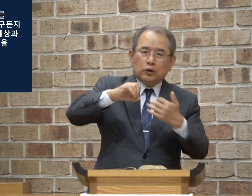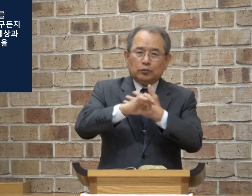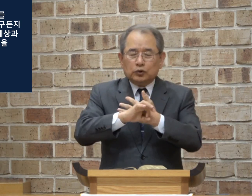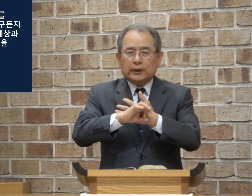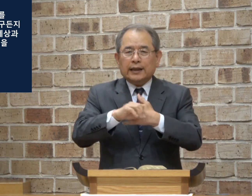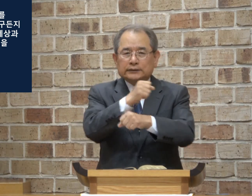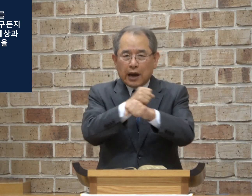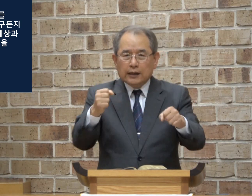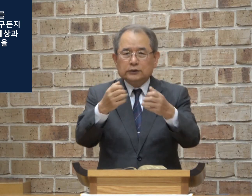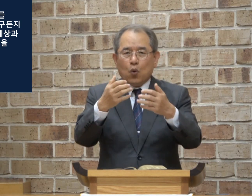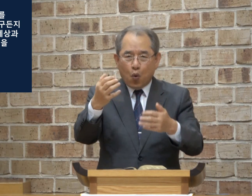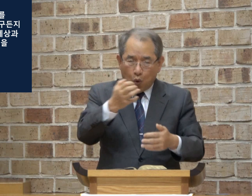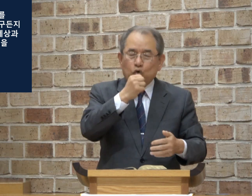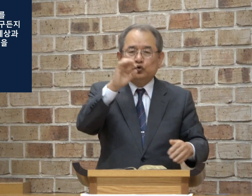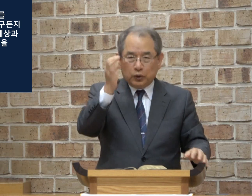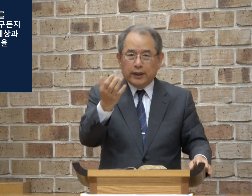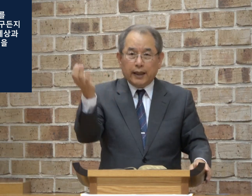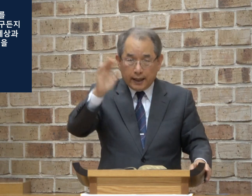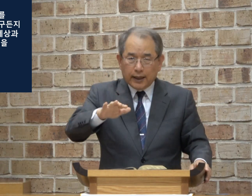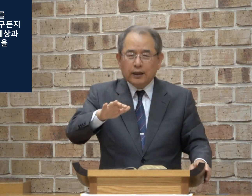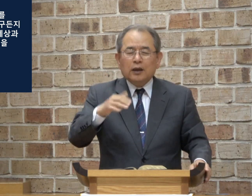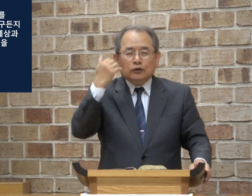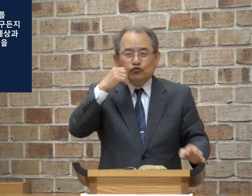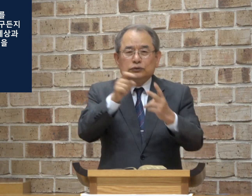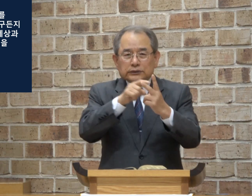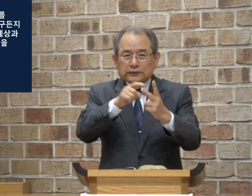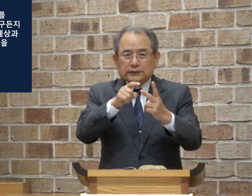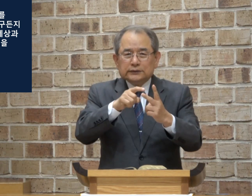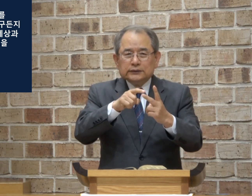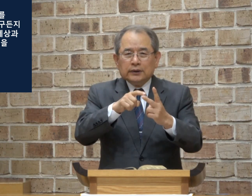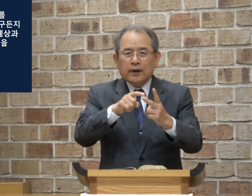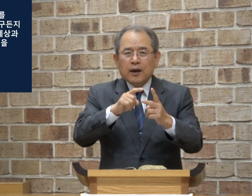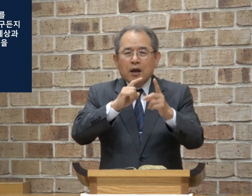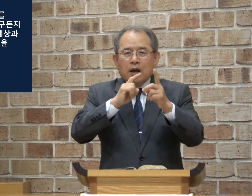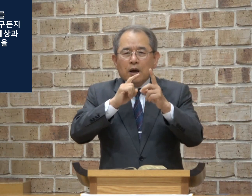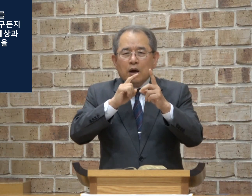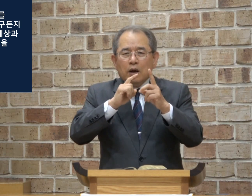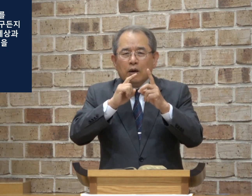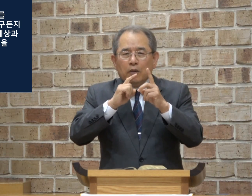인자를 거역하며 사하시는 것에 누구든지 말로